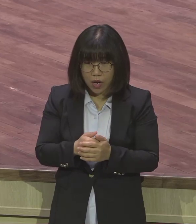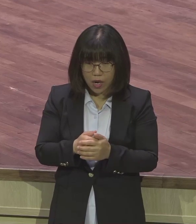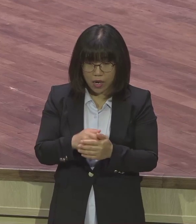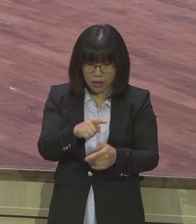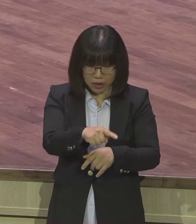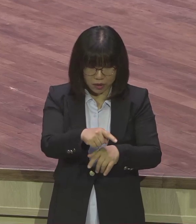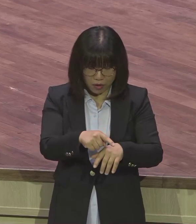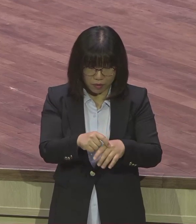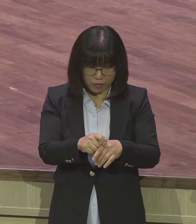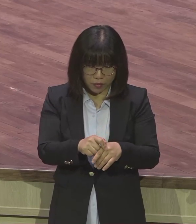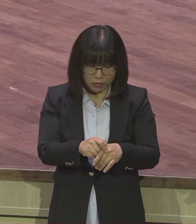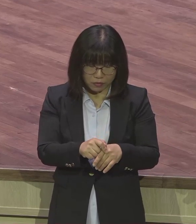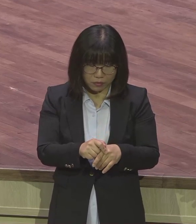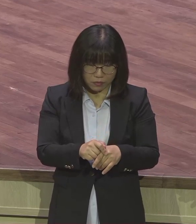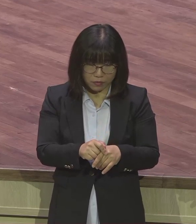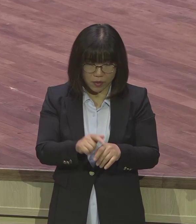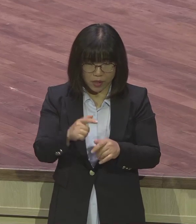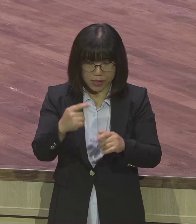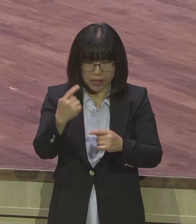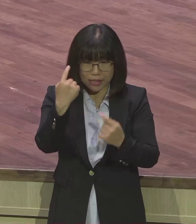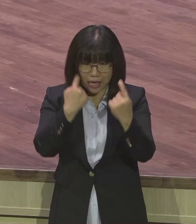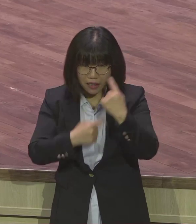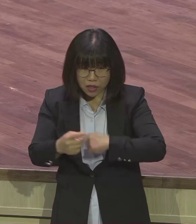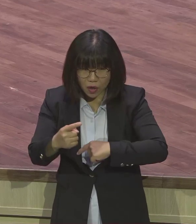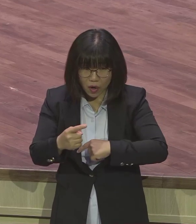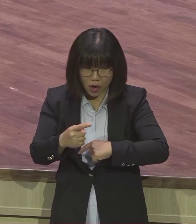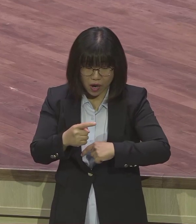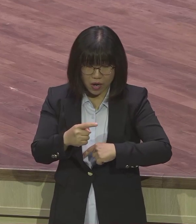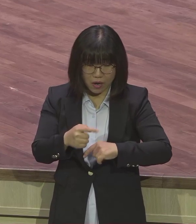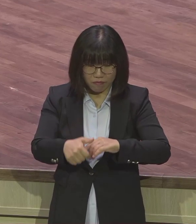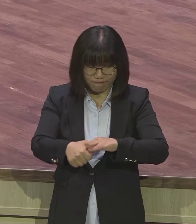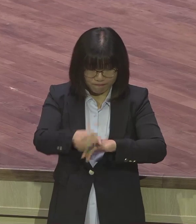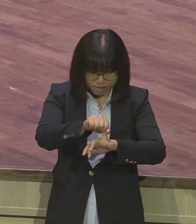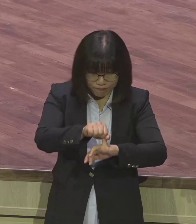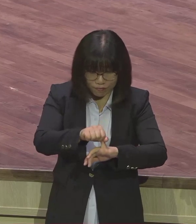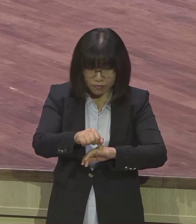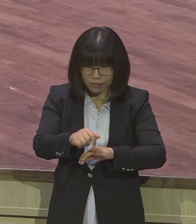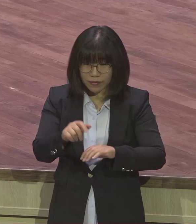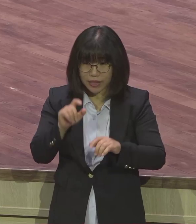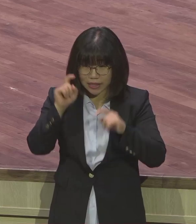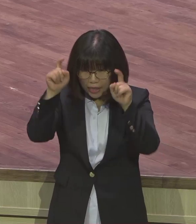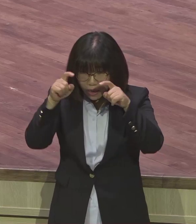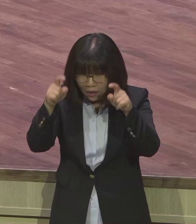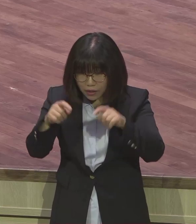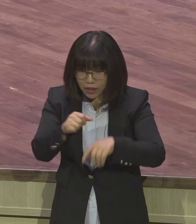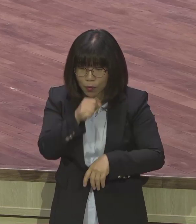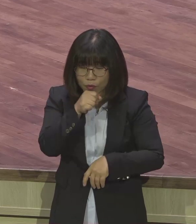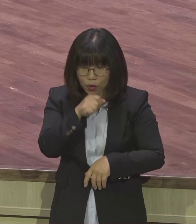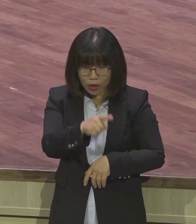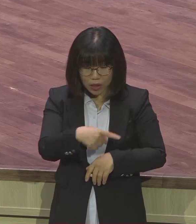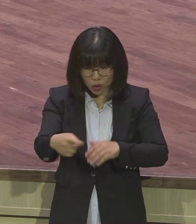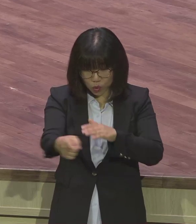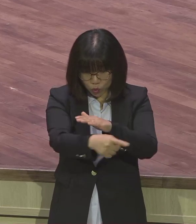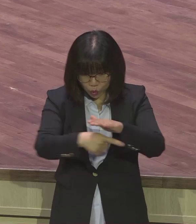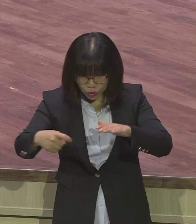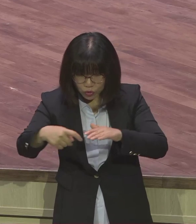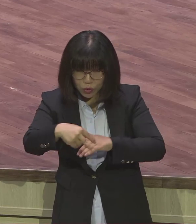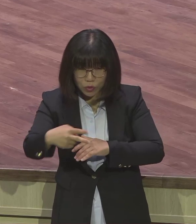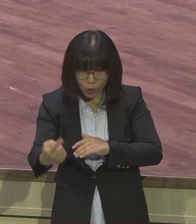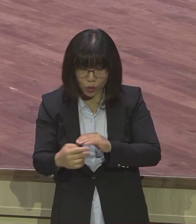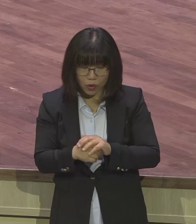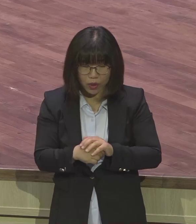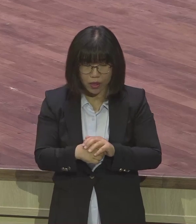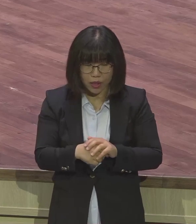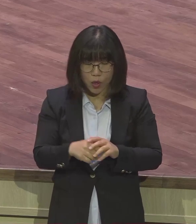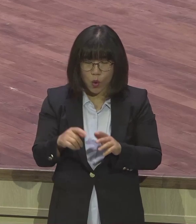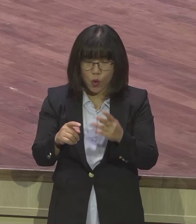것은 내가 외삼촌에게로 가져가지 아니하고 낮에 도둑을 맞았든지 밤에 도둑을 맞았든지